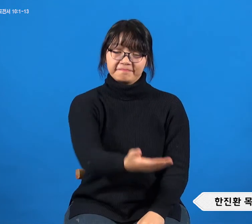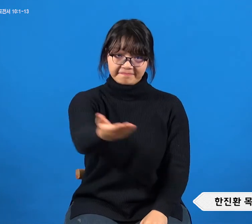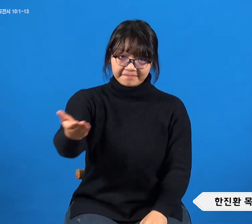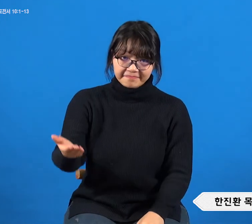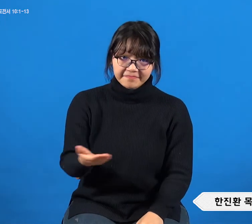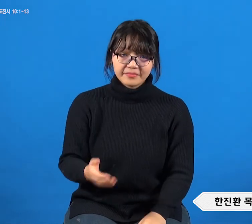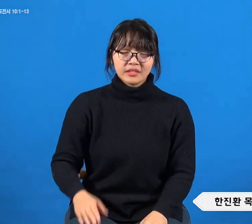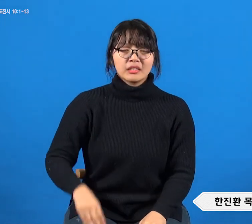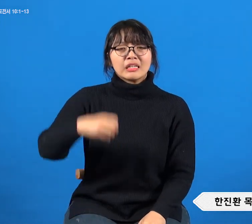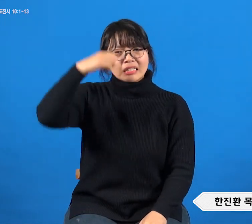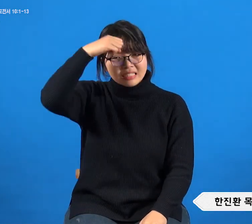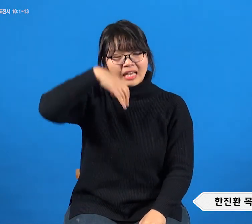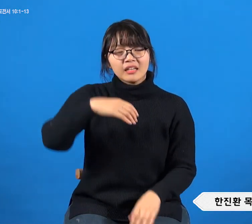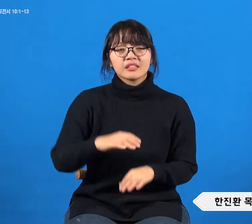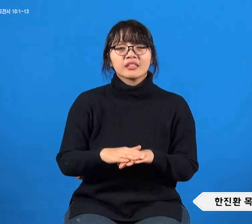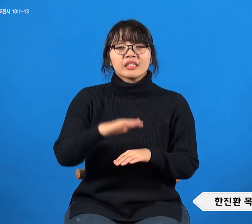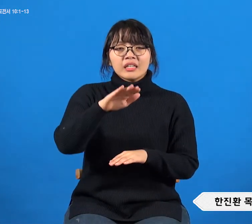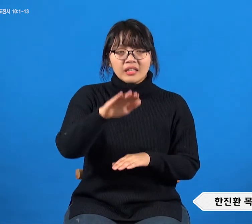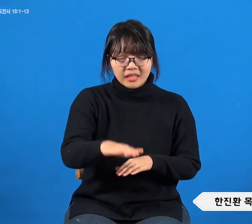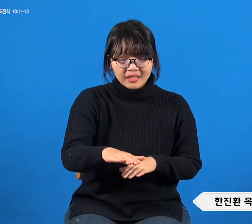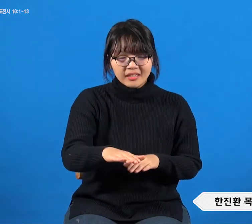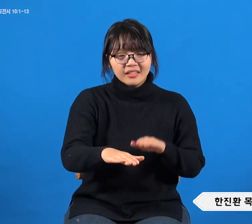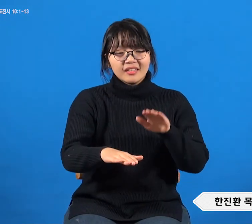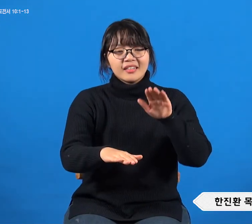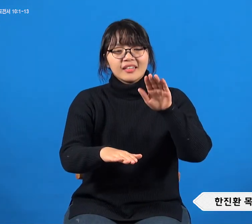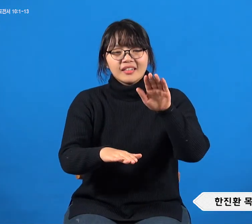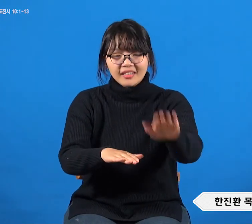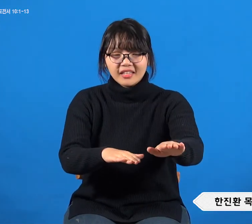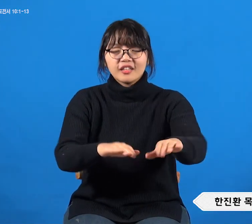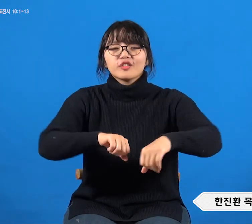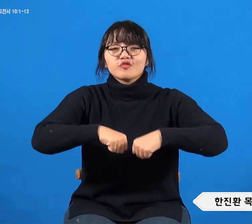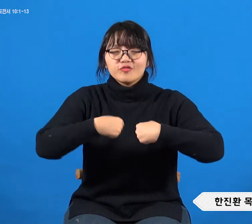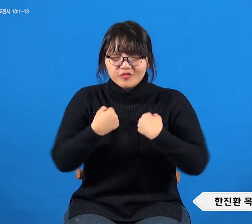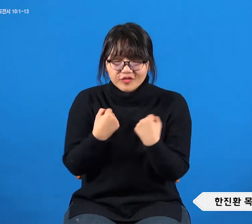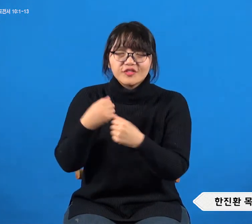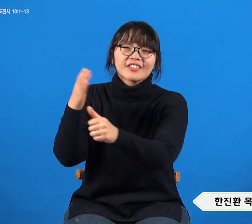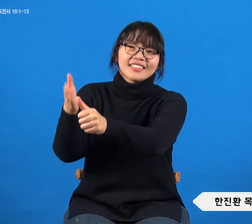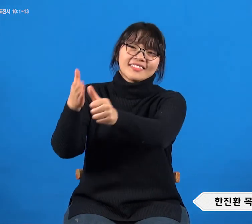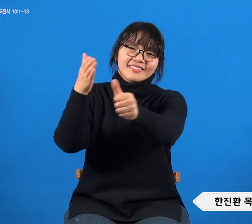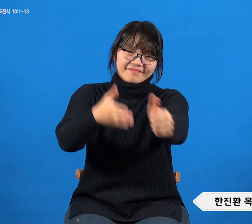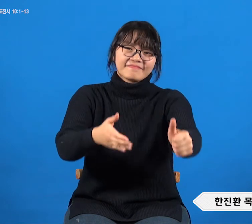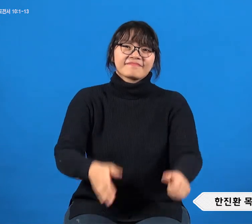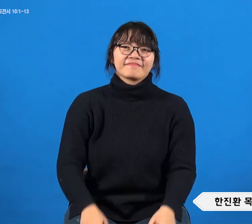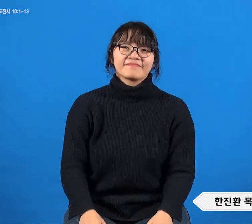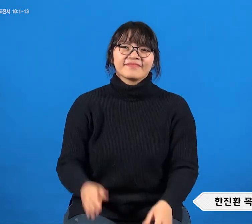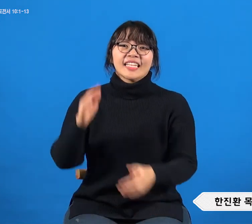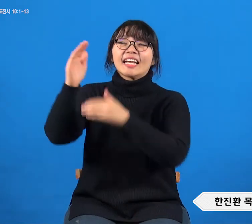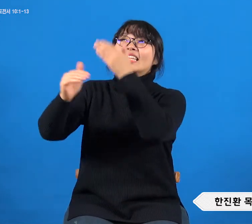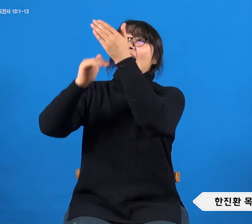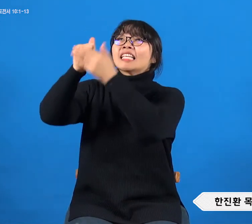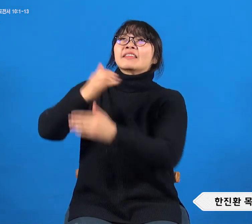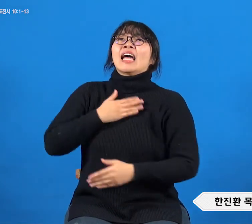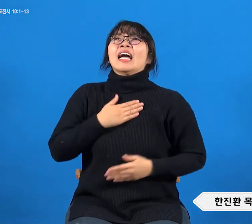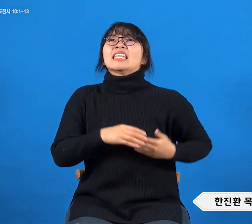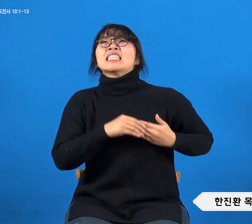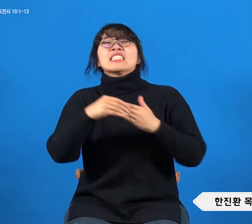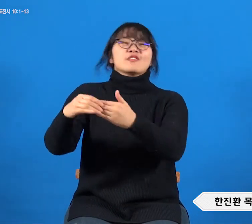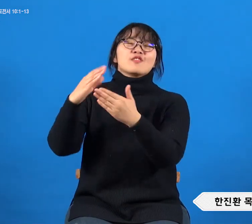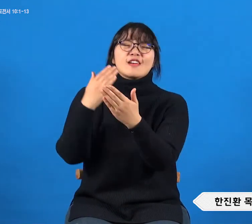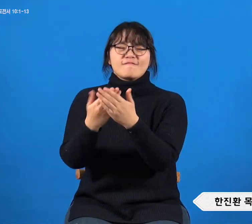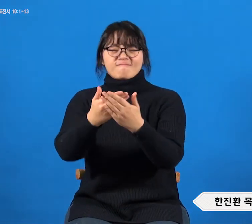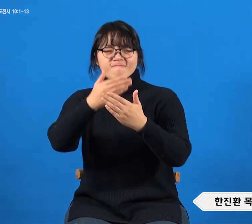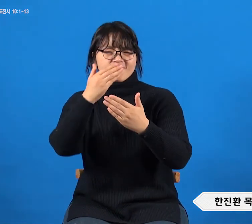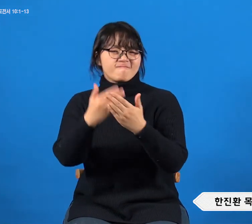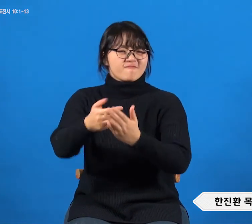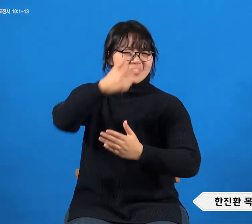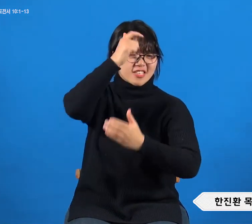여러분, 그저 한 걸음 한 걸음 순종의 걸음을 내디딜 수 있기를 바랍니다. 하나님 저를 인도해 주십시오, 인도해